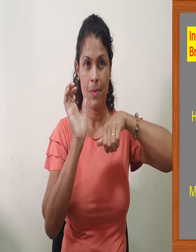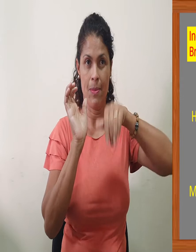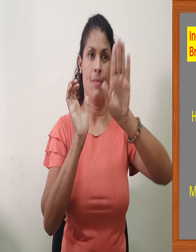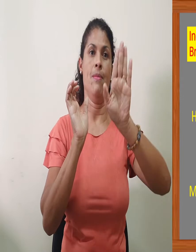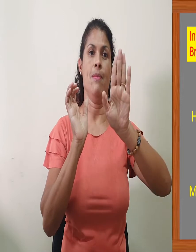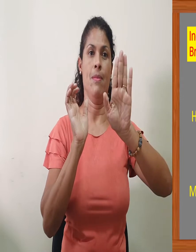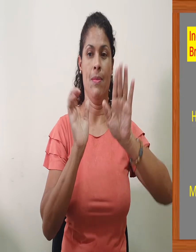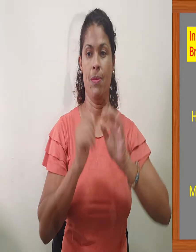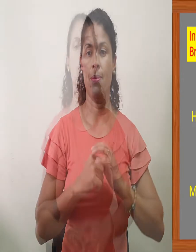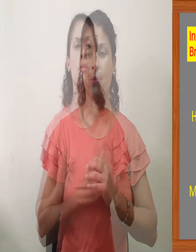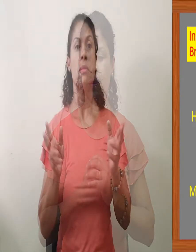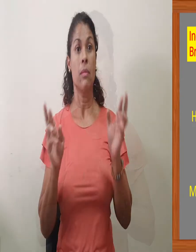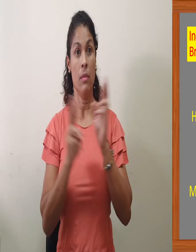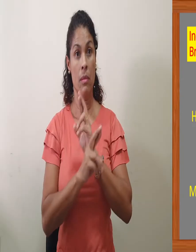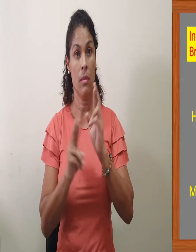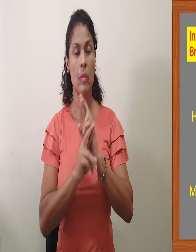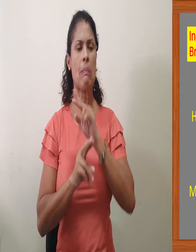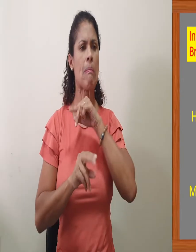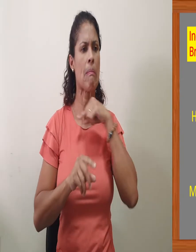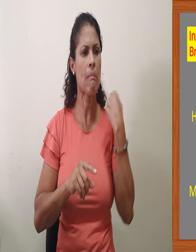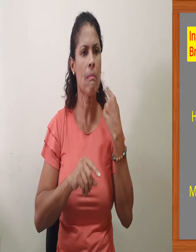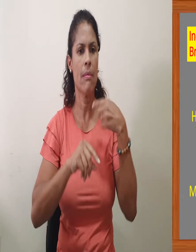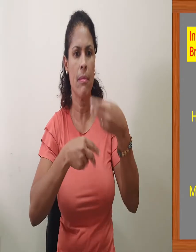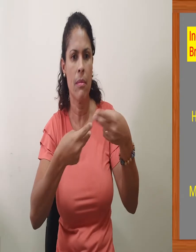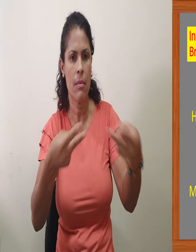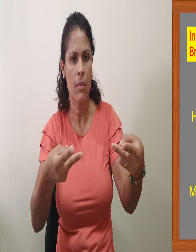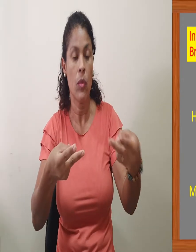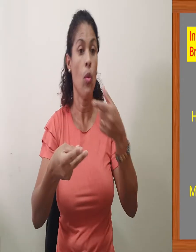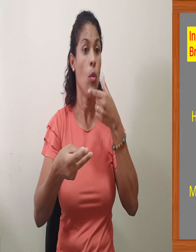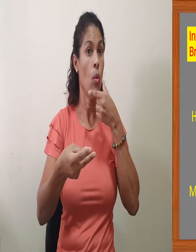20.470 novos casos, e do colo do útero,